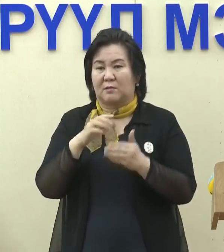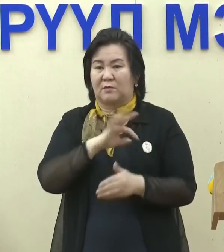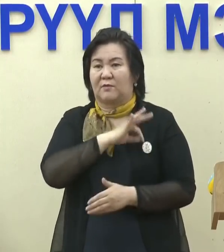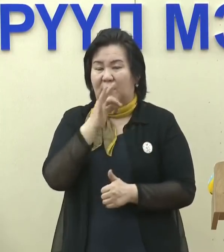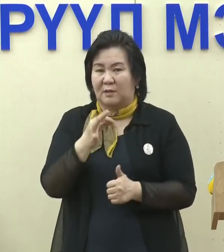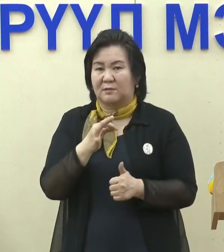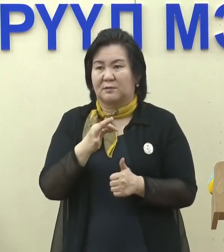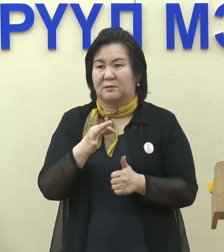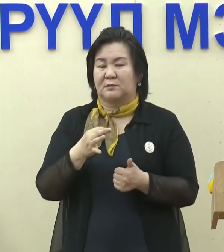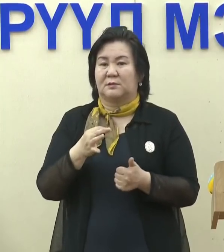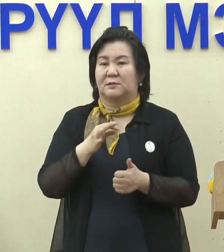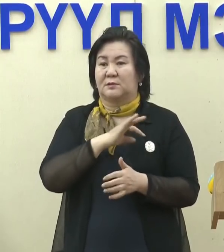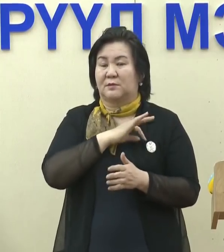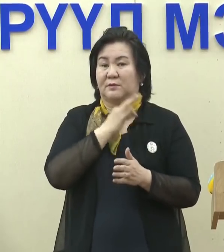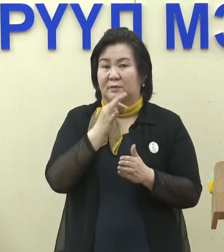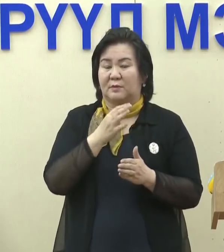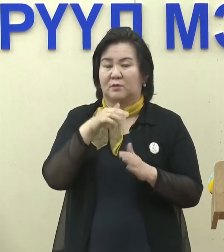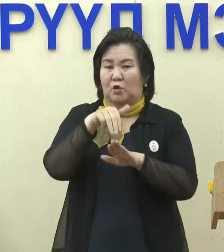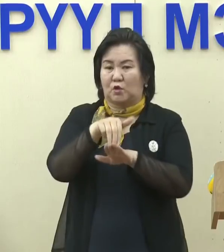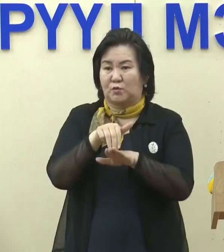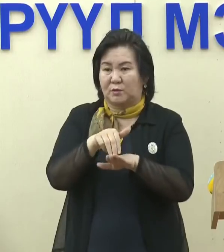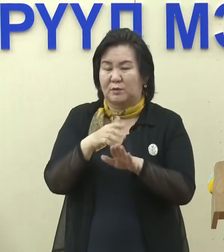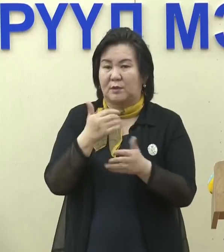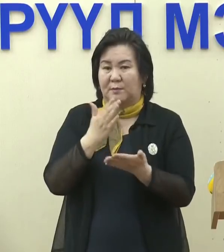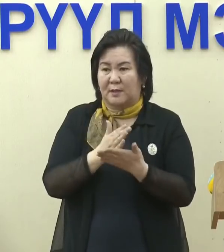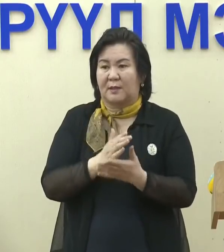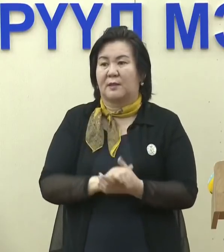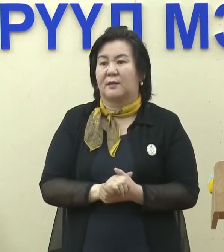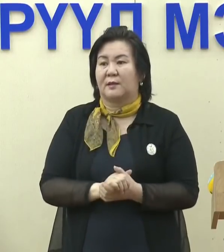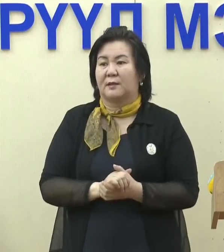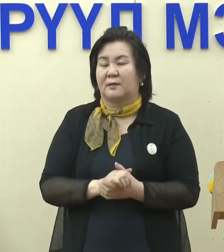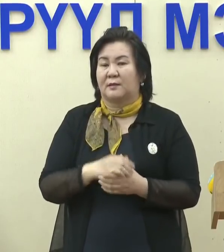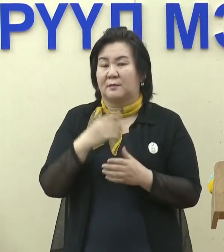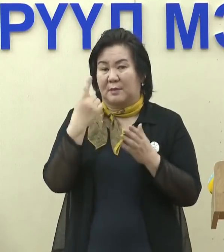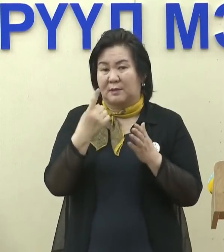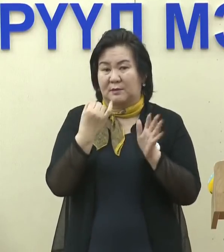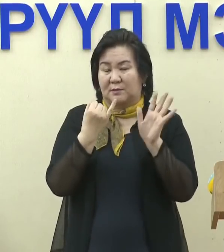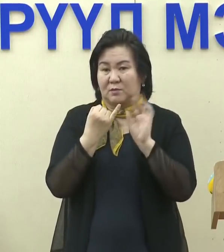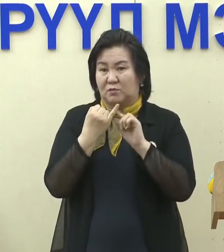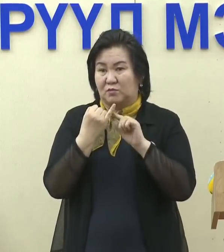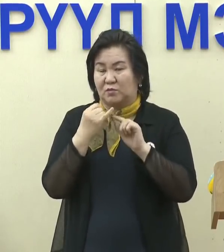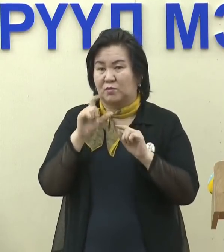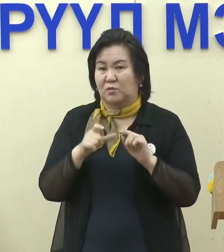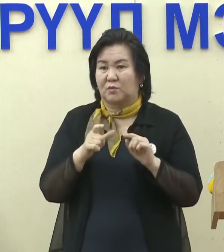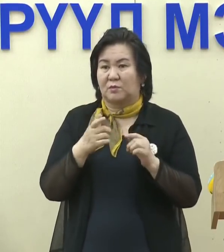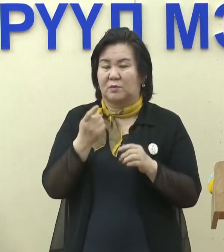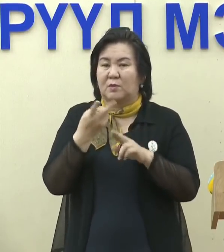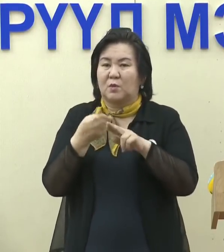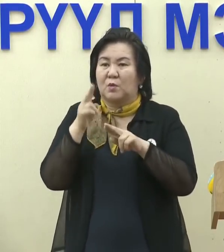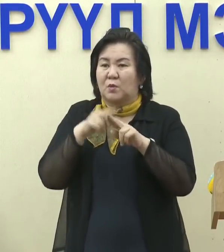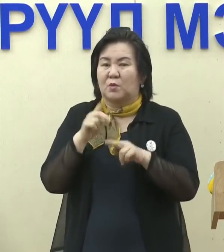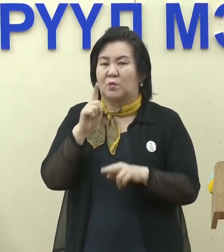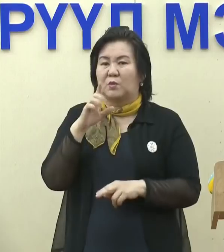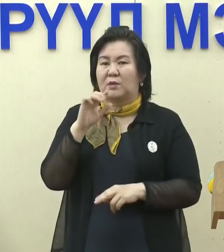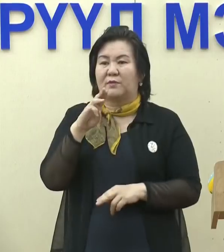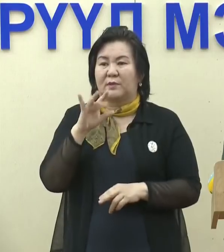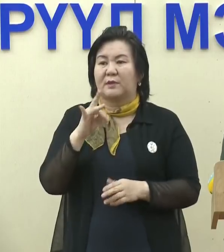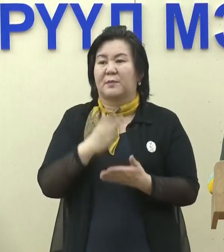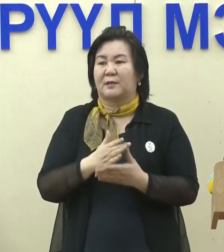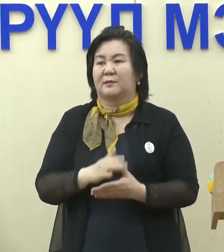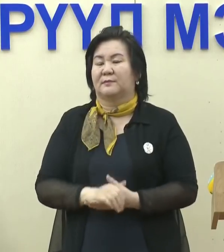биеийн байдал бол тогтвортой байгаа. За бас нэг тохиолдлын биеийн байдал бол тогтвортой хүндөвтөр байж байна тий.